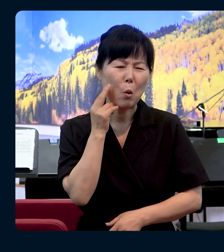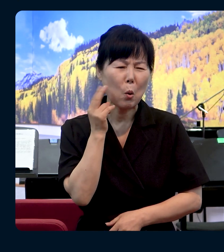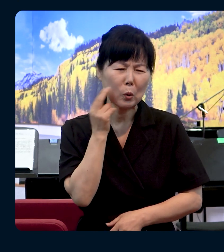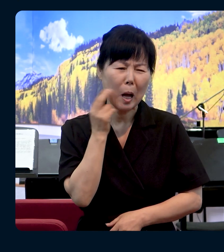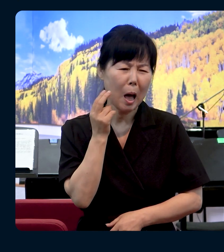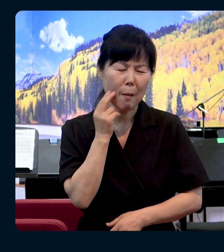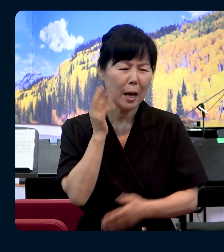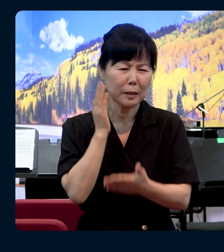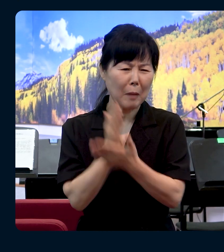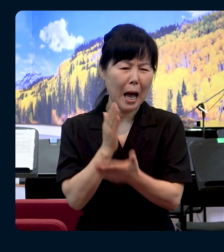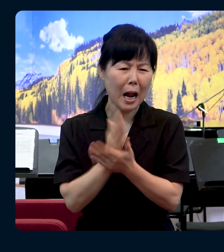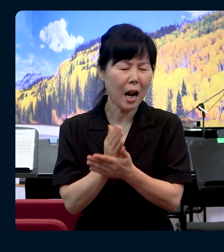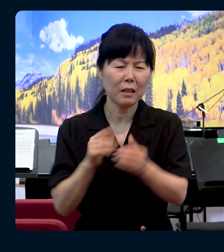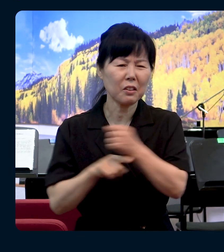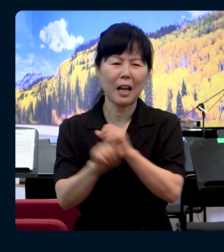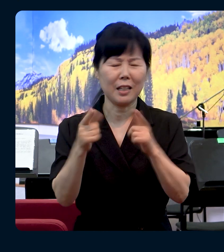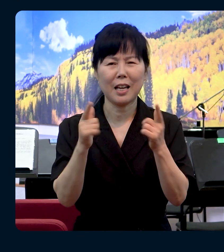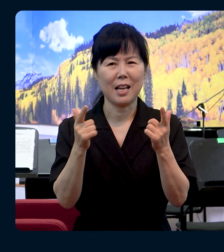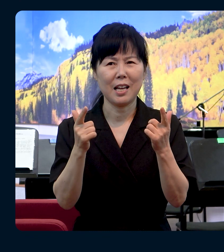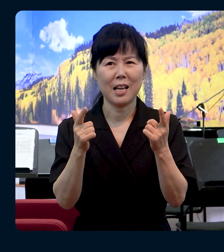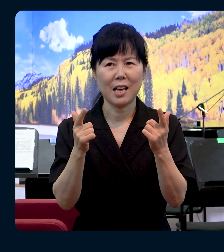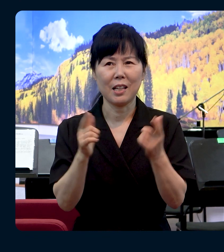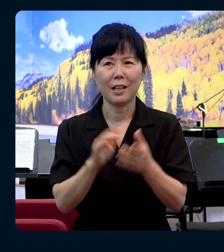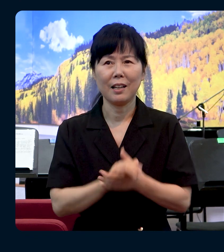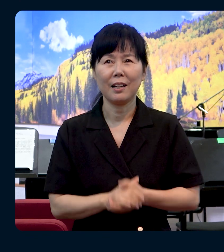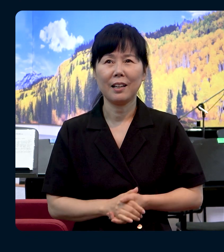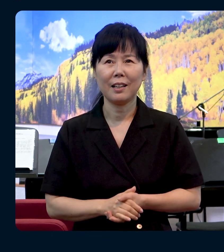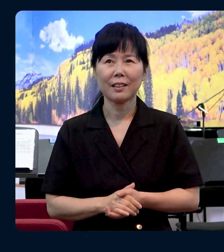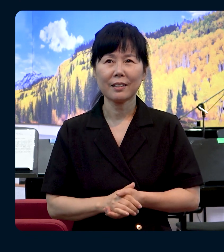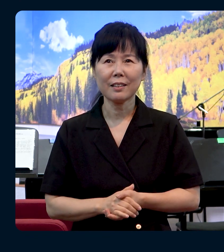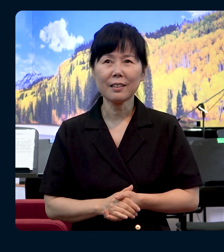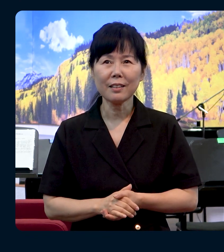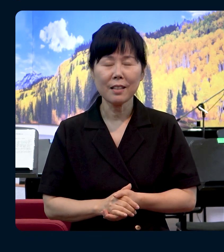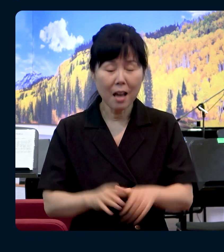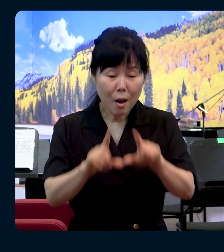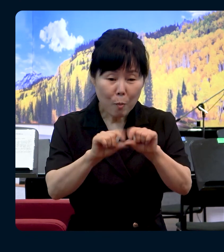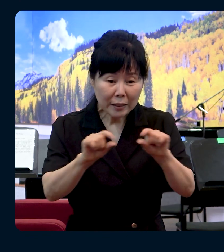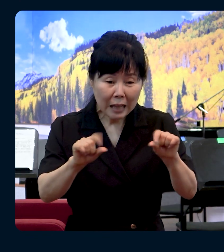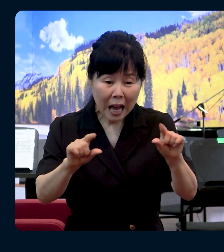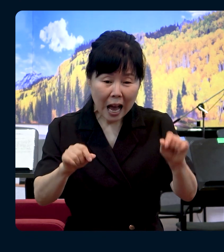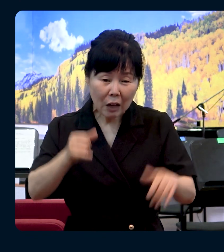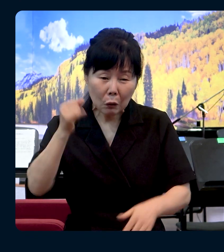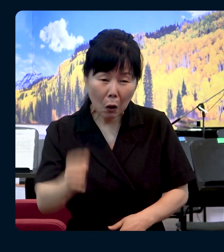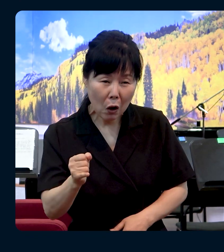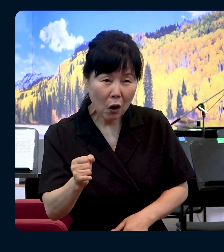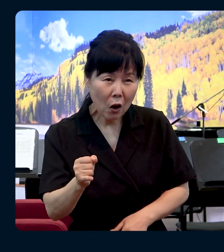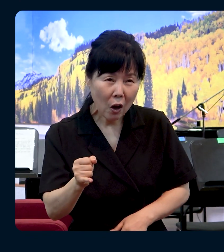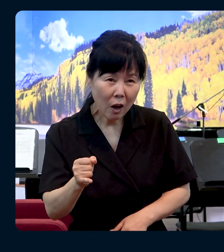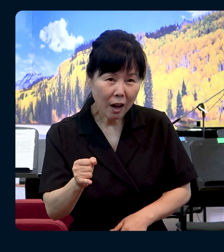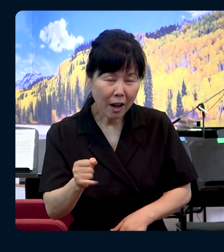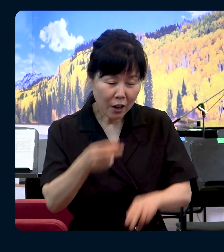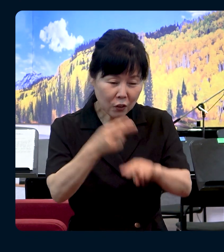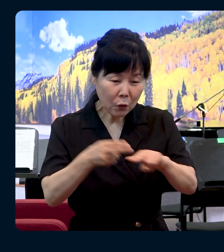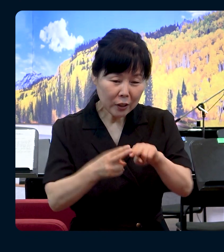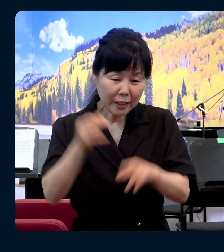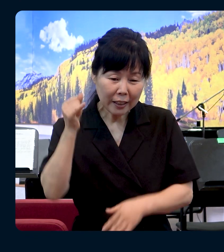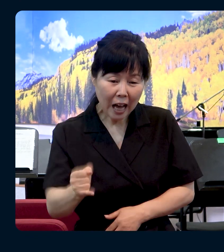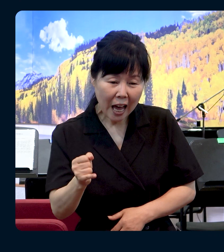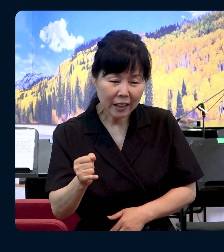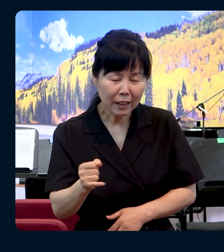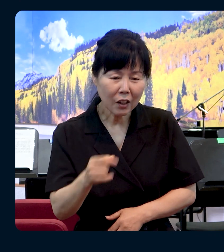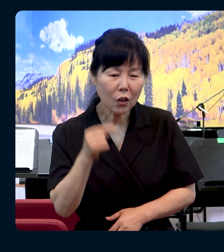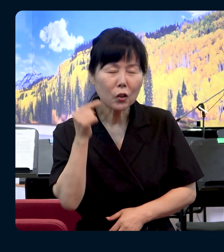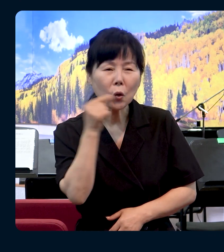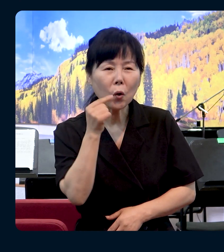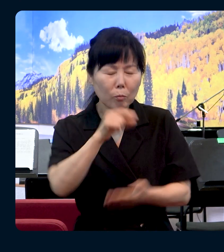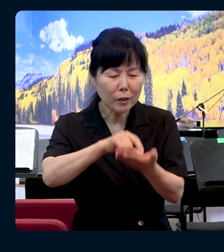아니에요. 여러분, 음식을 못한다는 것은요, 대부분 뭐냐? 간을 못 맞춘다는